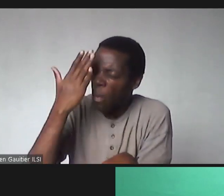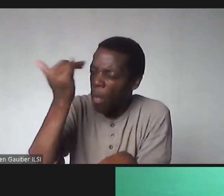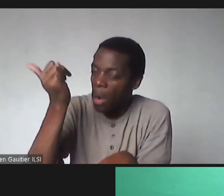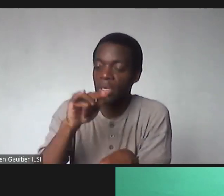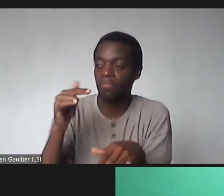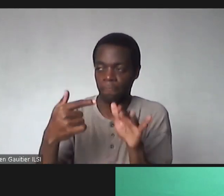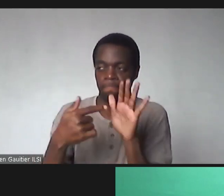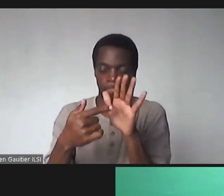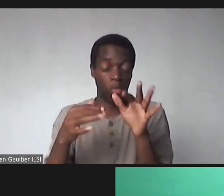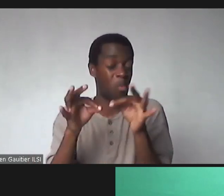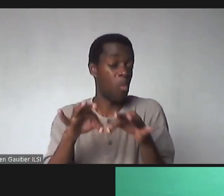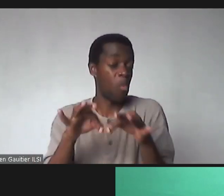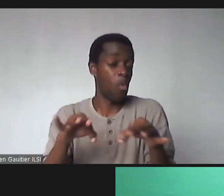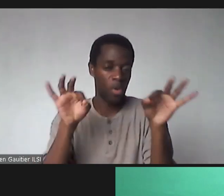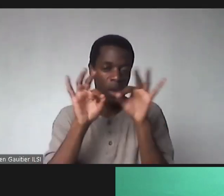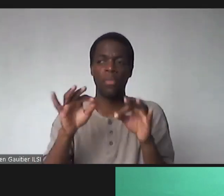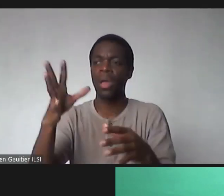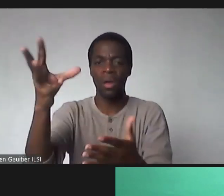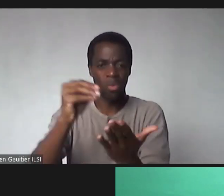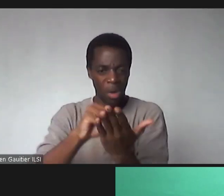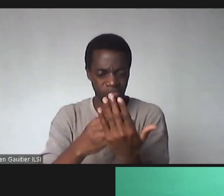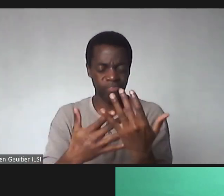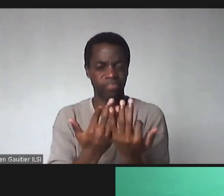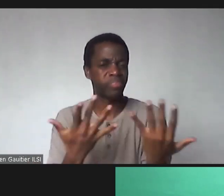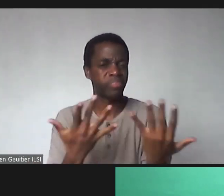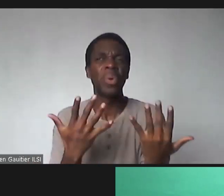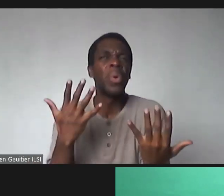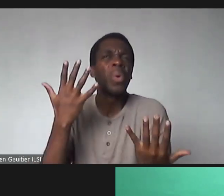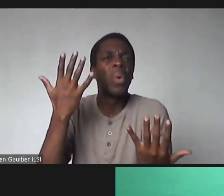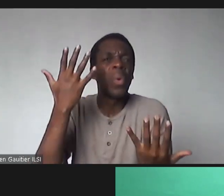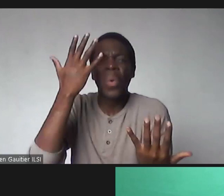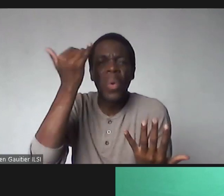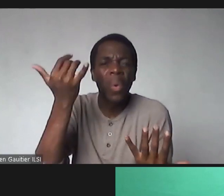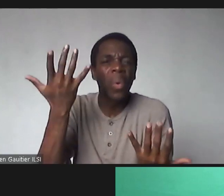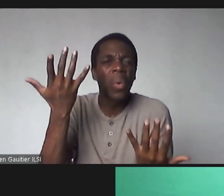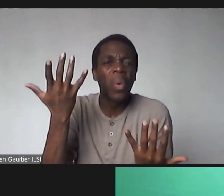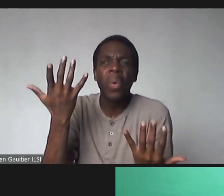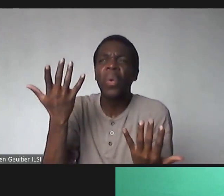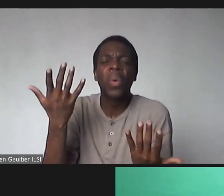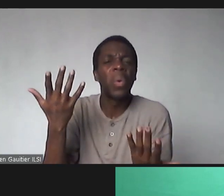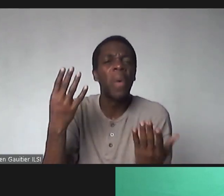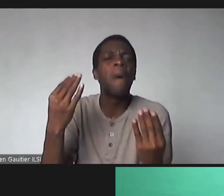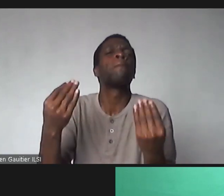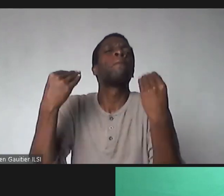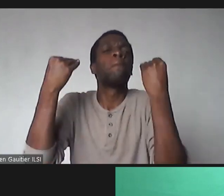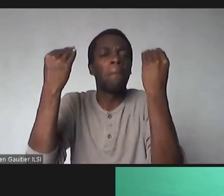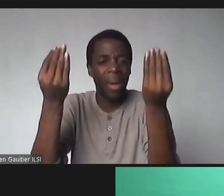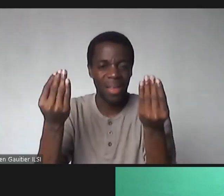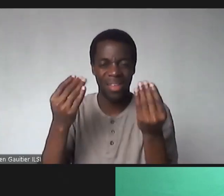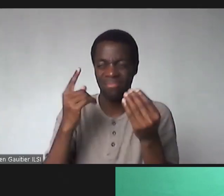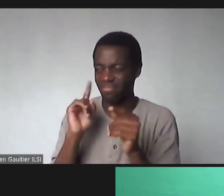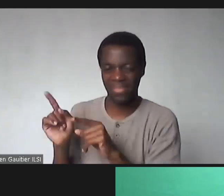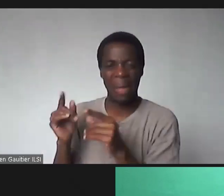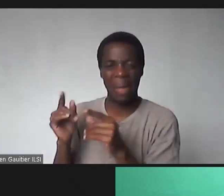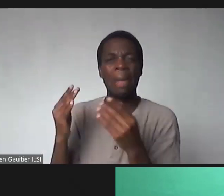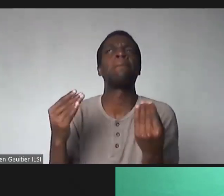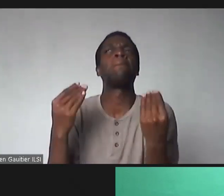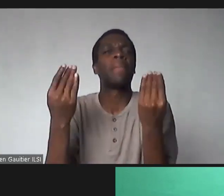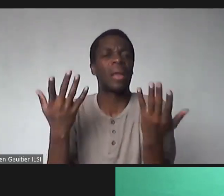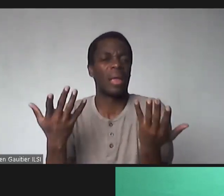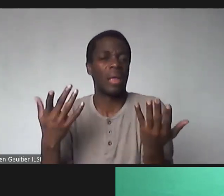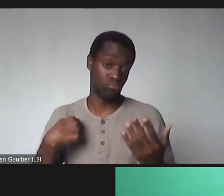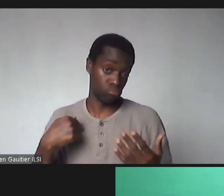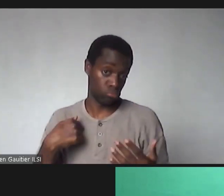esses dados? Creio que é uma pergunta que para mim, pelo menos para mim, que trabalho com um órgão estatístico estatal, é